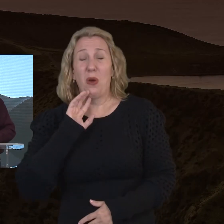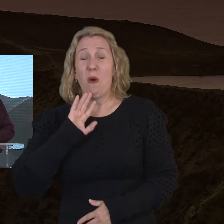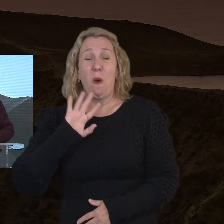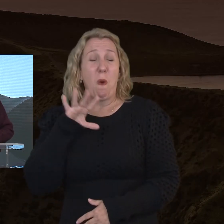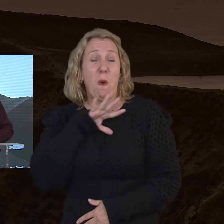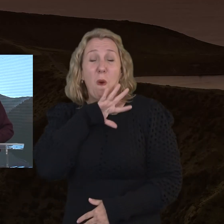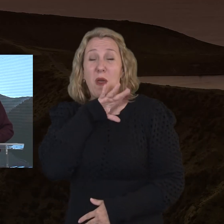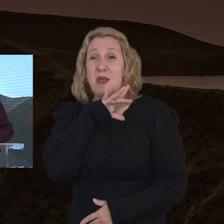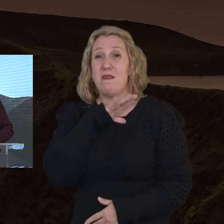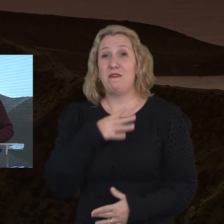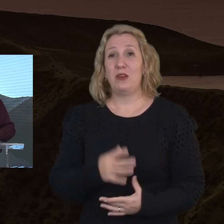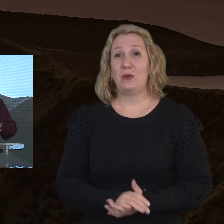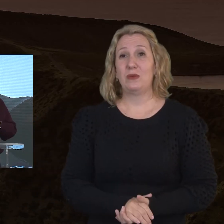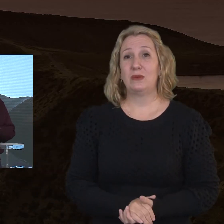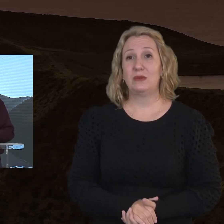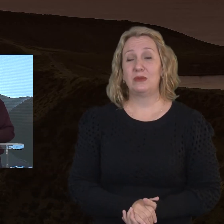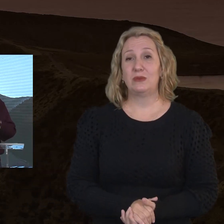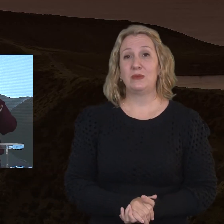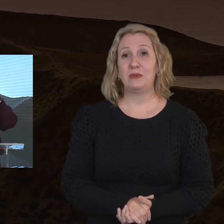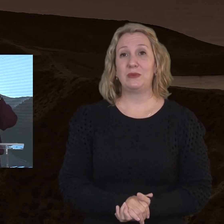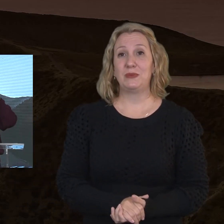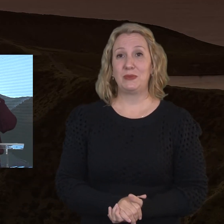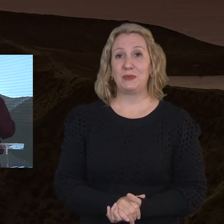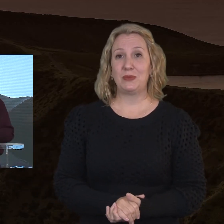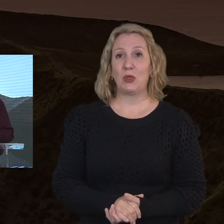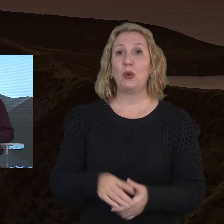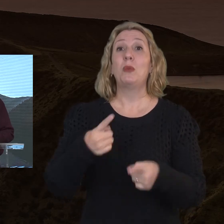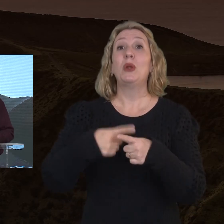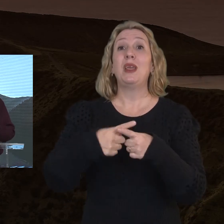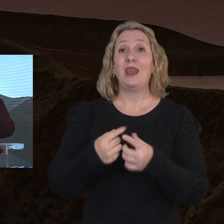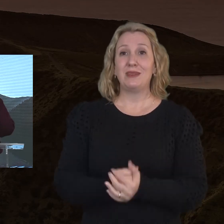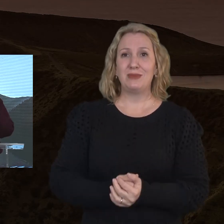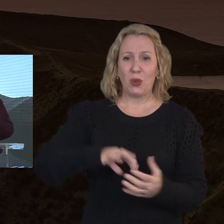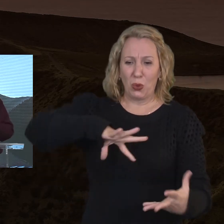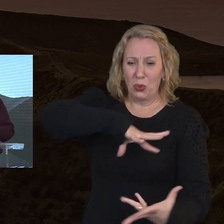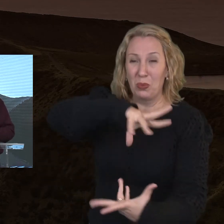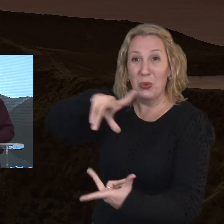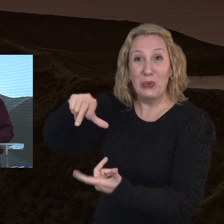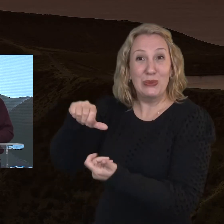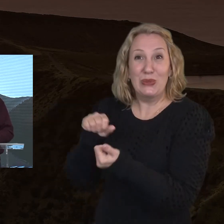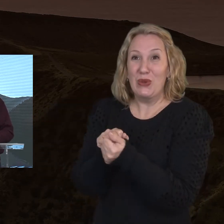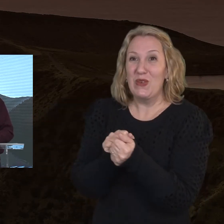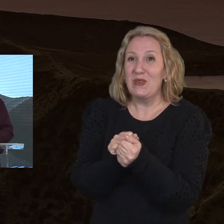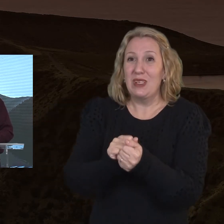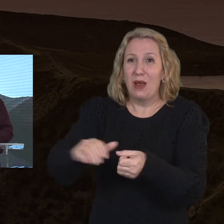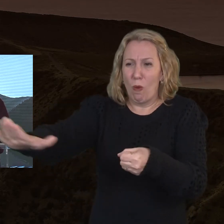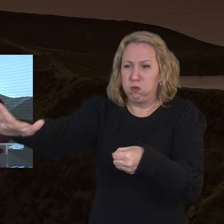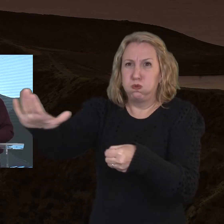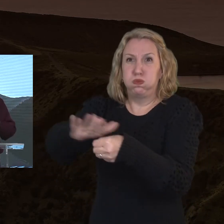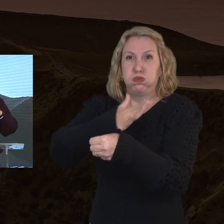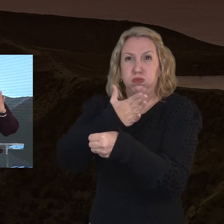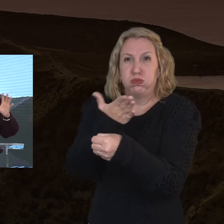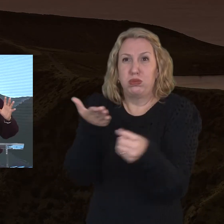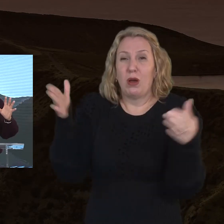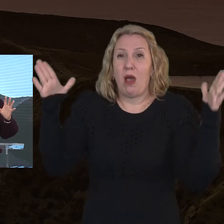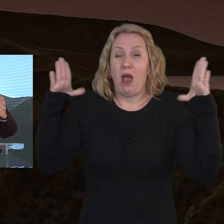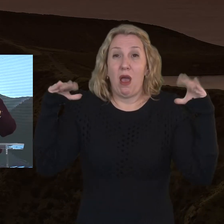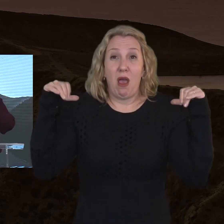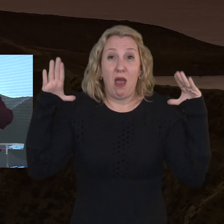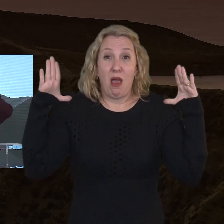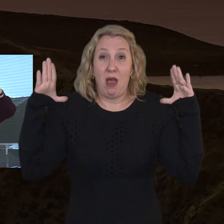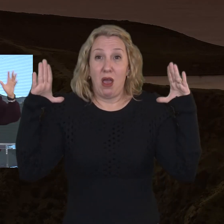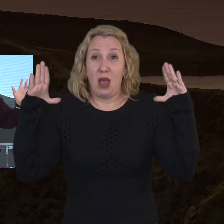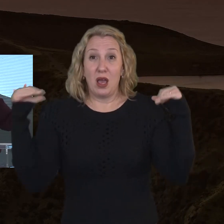morar durante a grande tribulação limão porque o mundo vai estar infestado de anjos caídos e aqueles